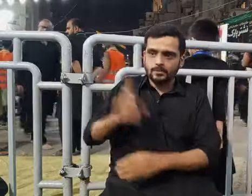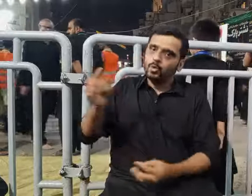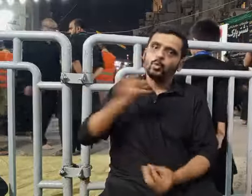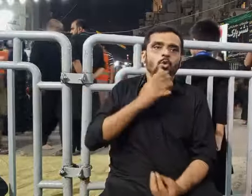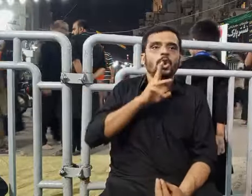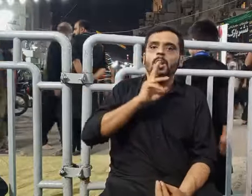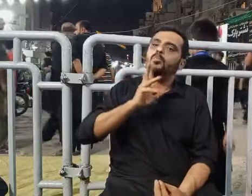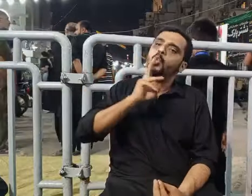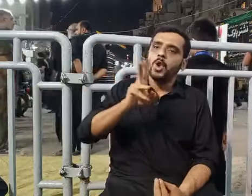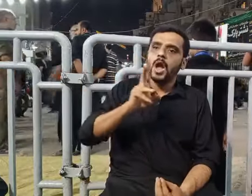ہے.